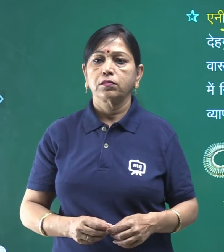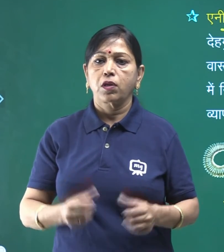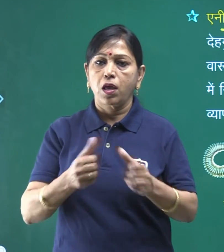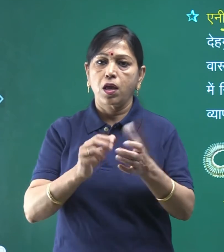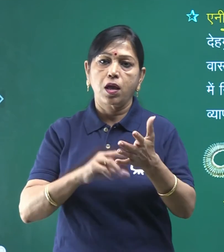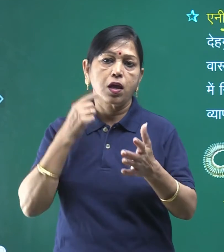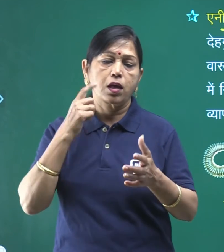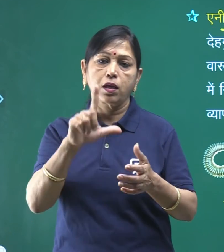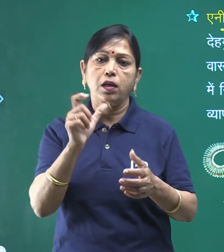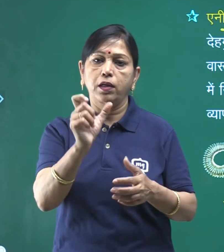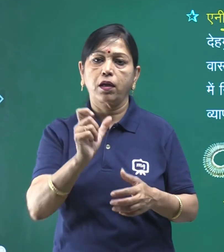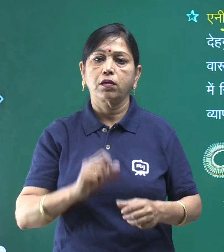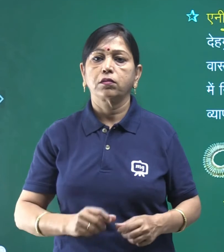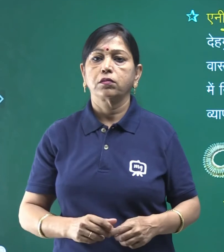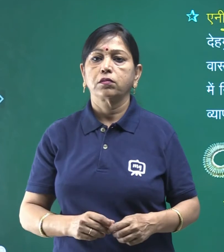एनिलिडा,